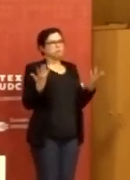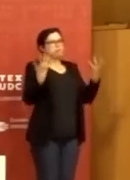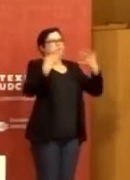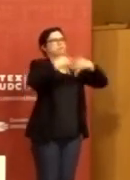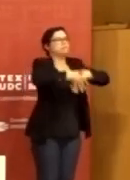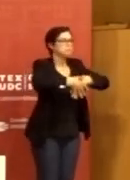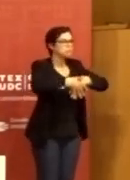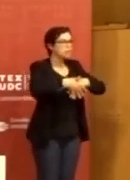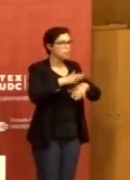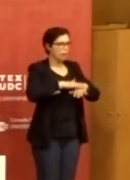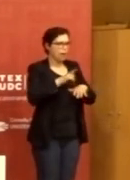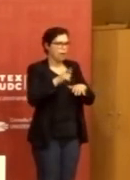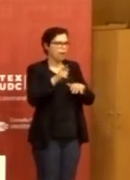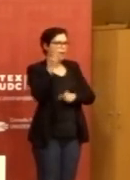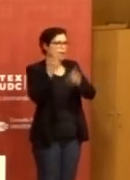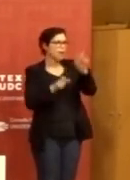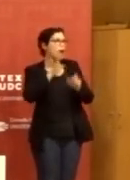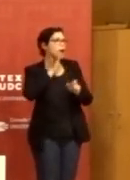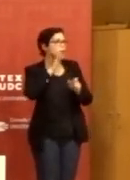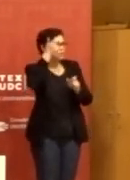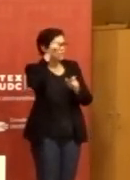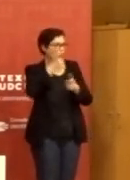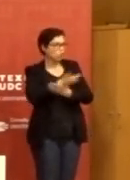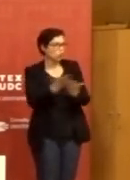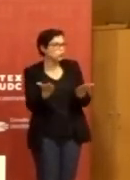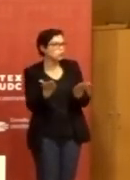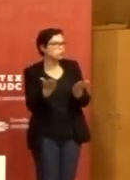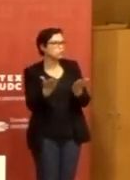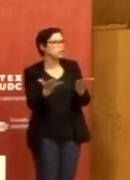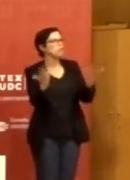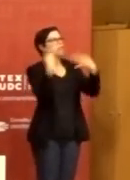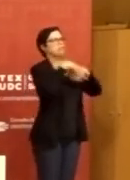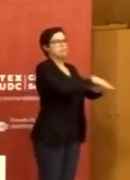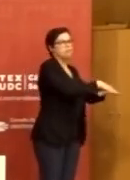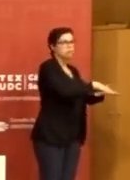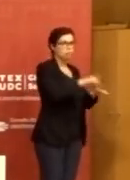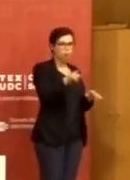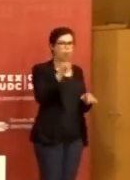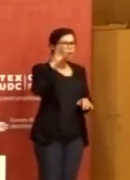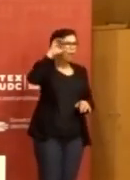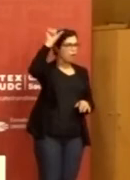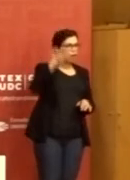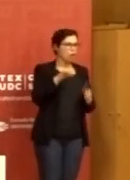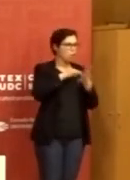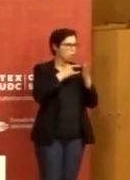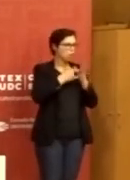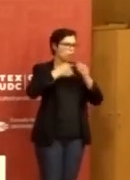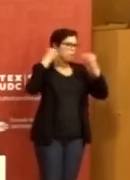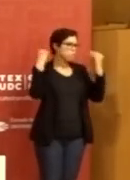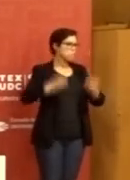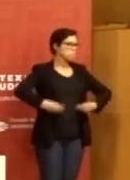que ellos también se integren y pues formar parte de este proyecto, que a mí me parece fantástico y que yo ya llevo